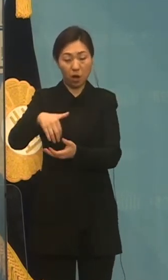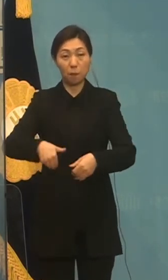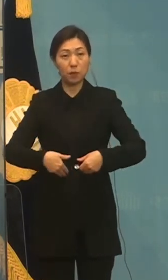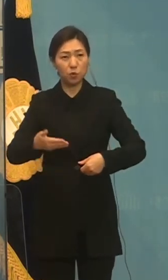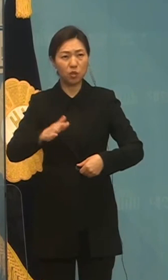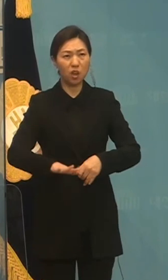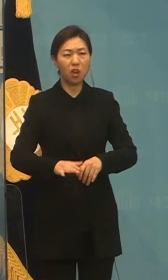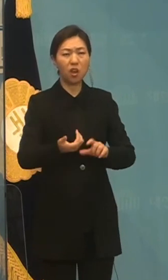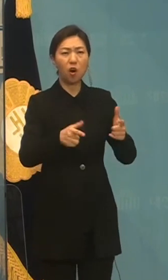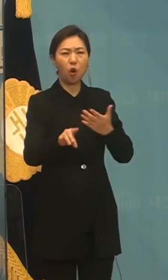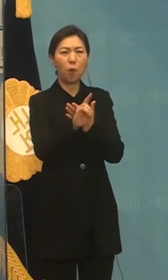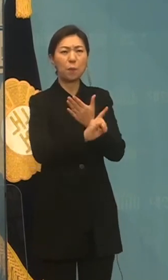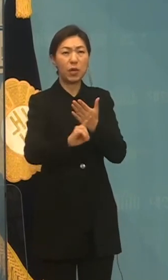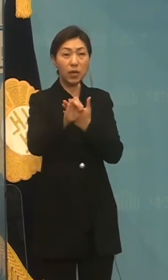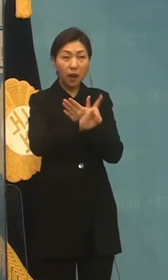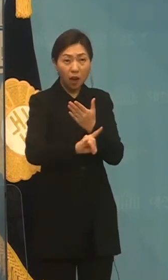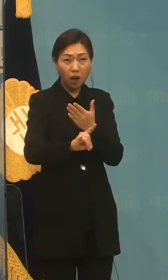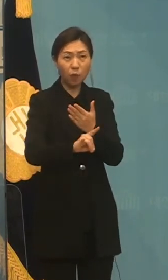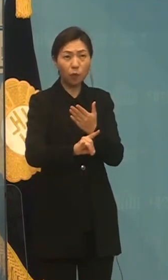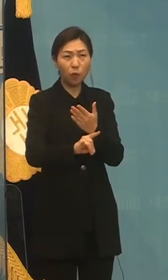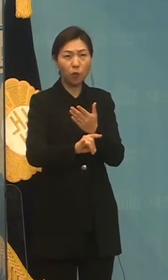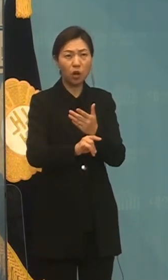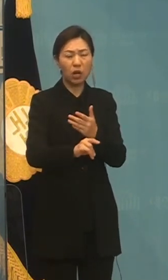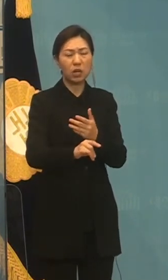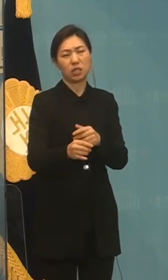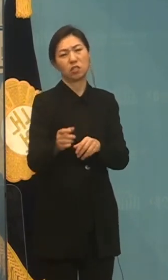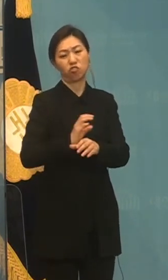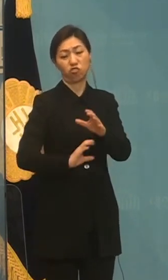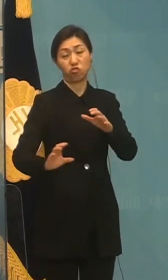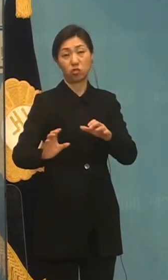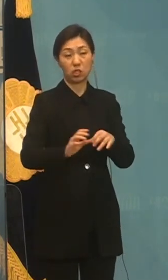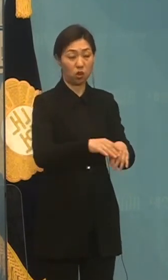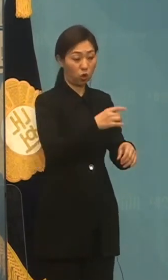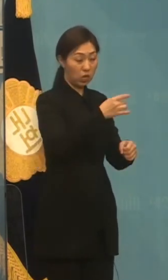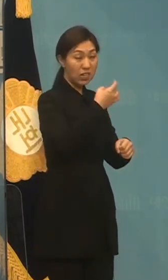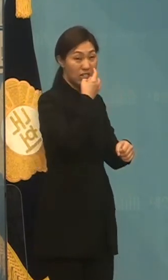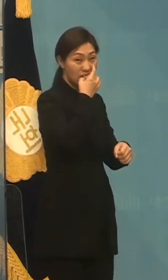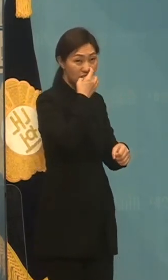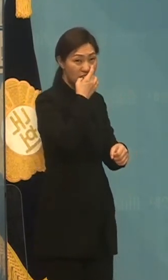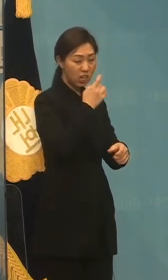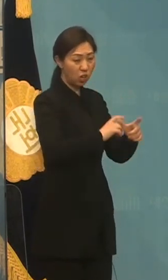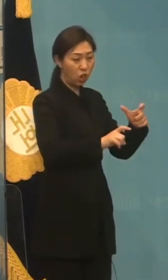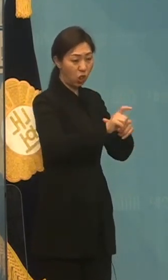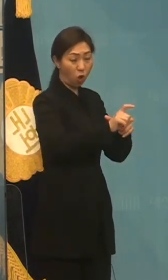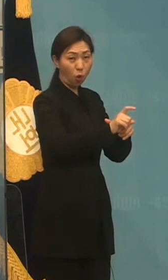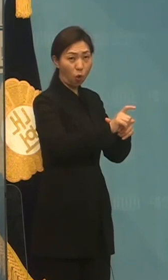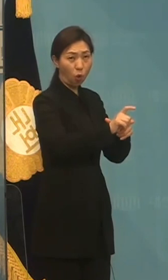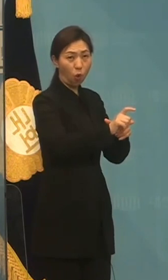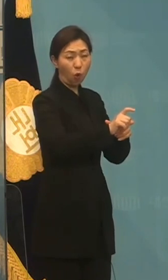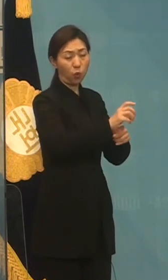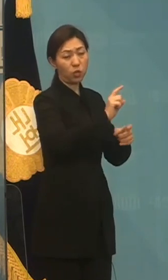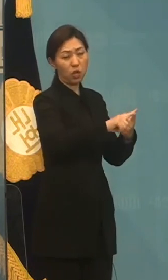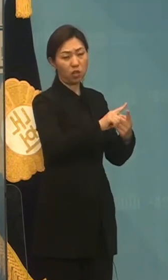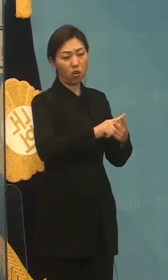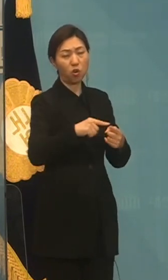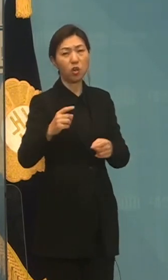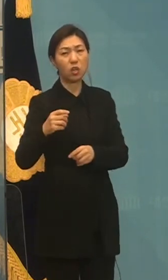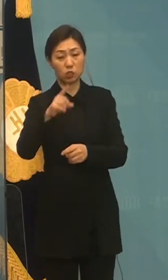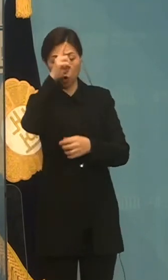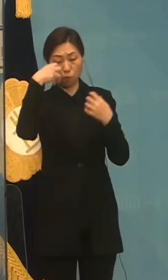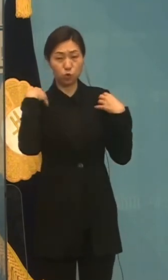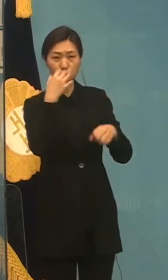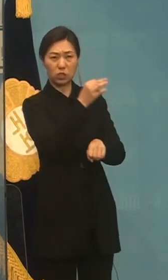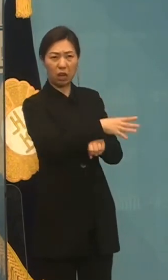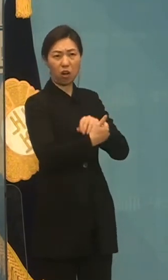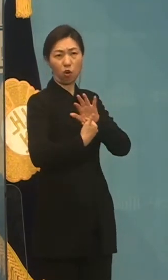여러 핑계를 대고 그 생산 초과량에 대해서 수매를 거부하고 있습니다. 이와 관련된 입장을 발표하도록